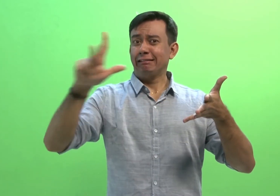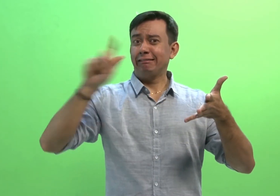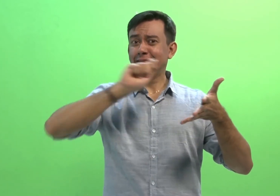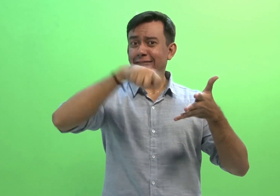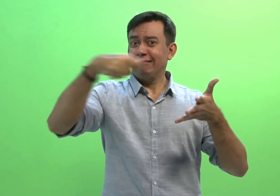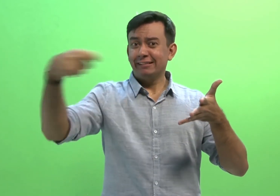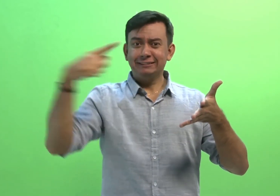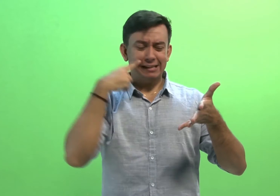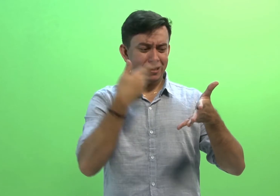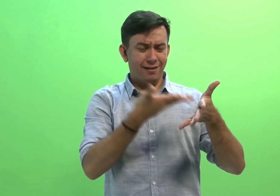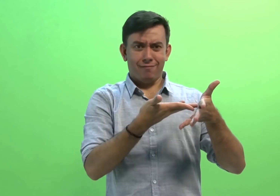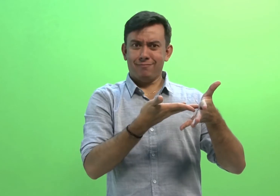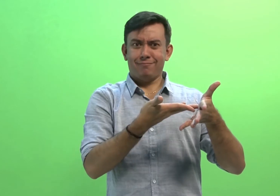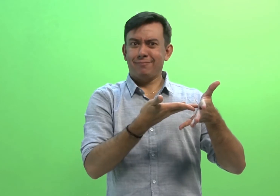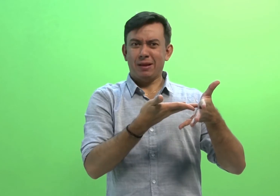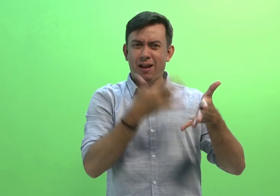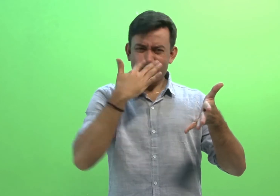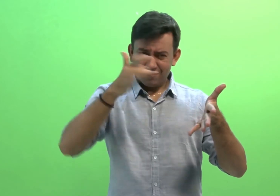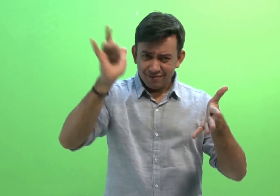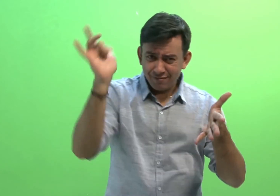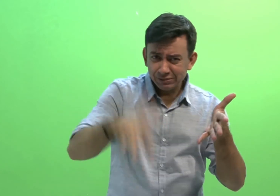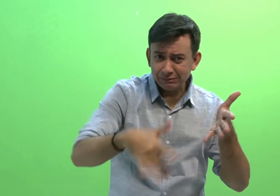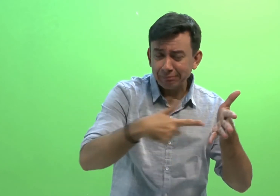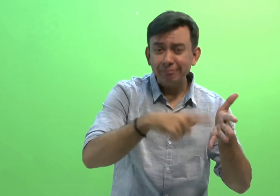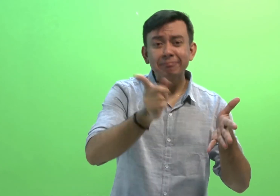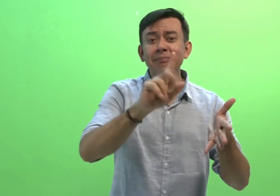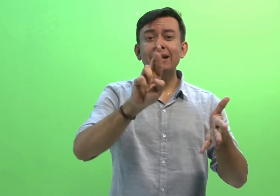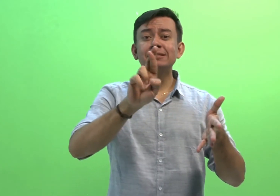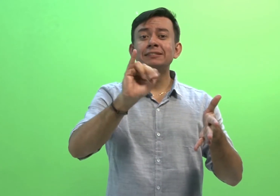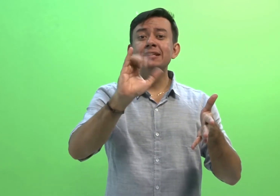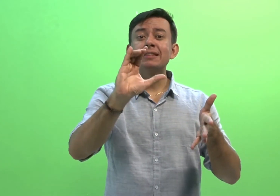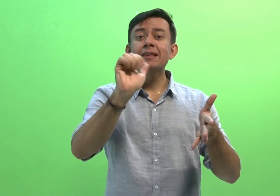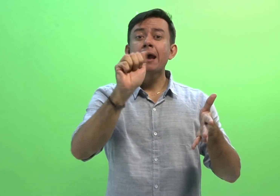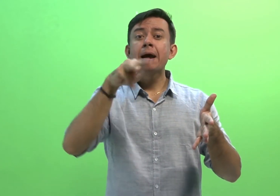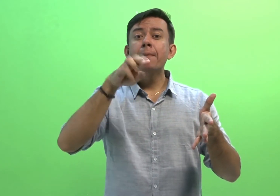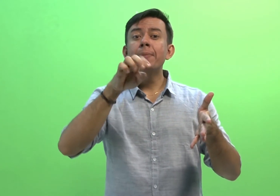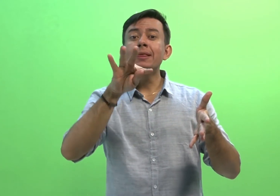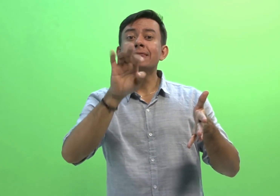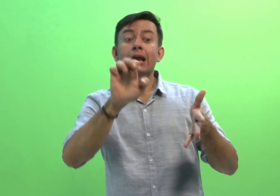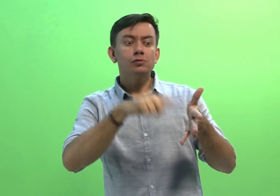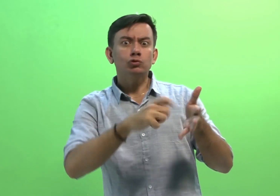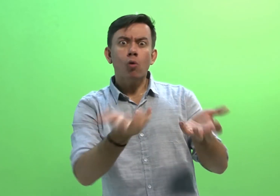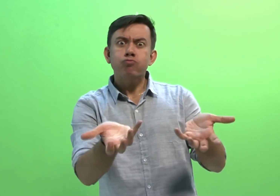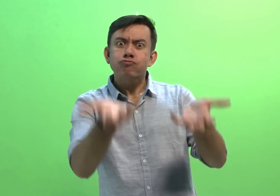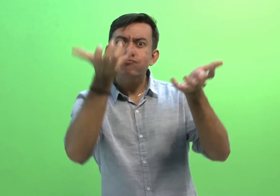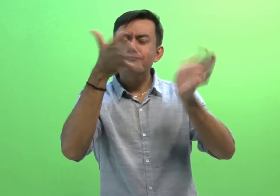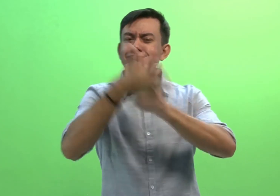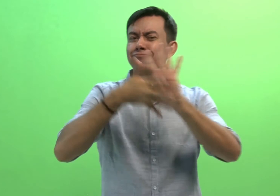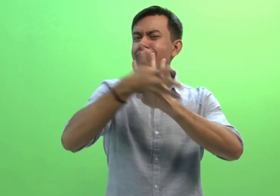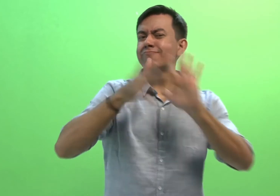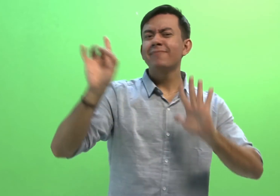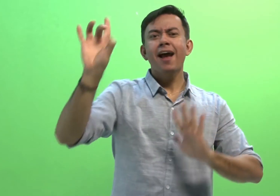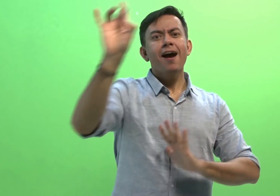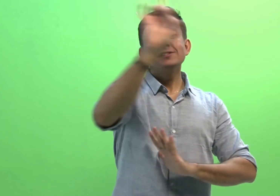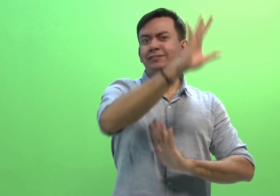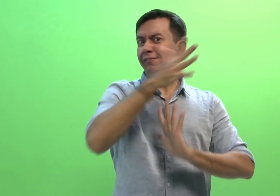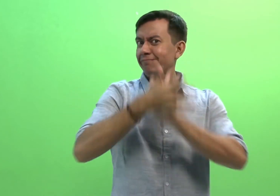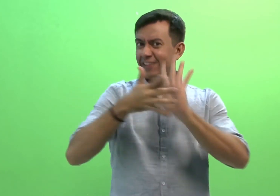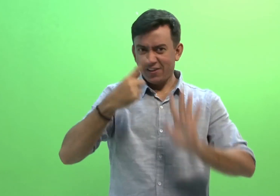Cada um dos países mostrando como é mãe e pai. Então, é ricamente válida essa língua.